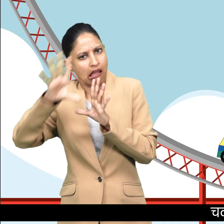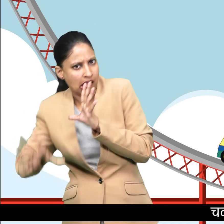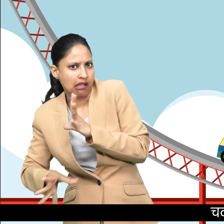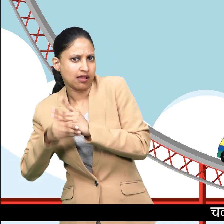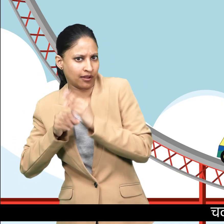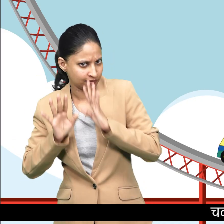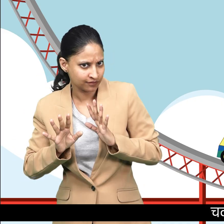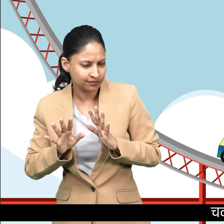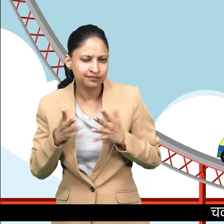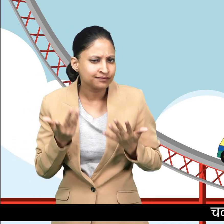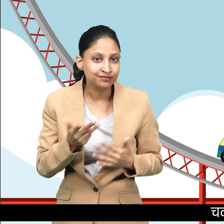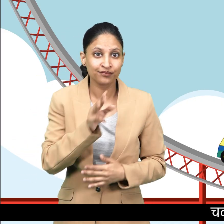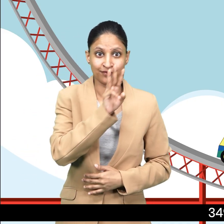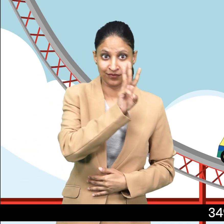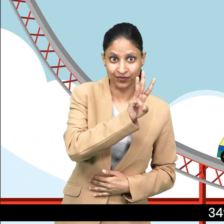चला 1 जोडूया.